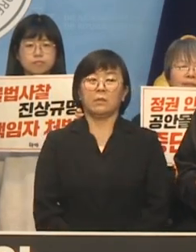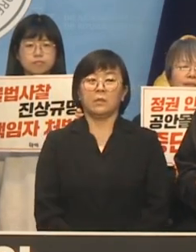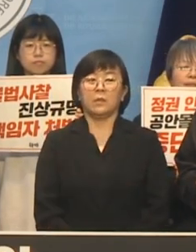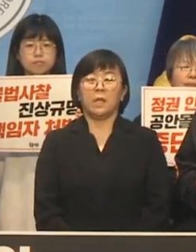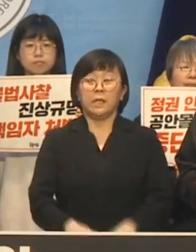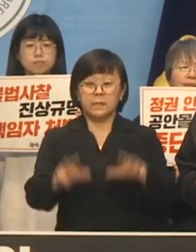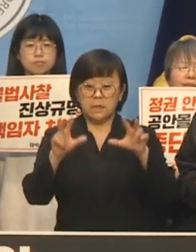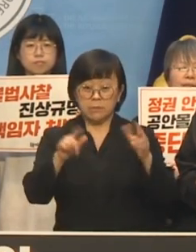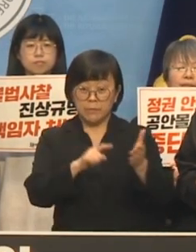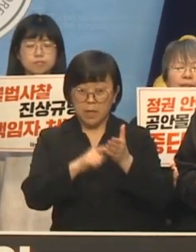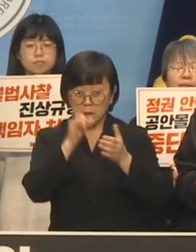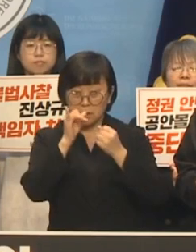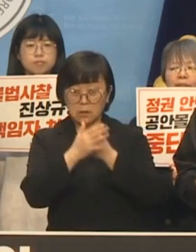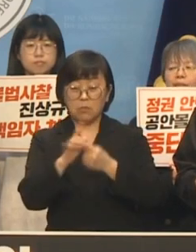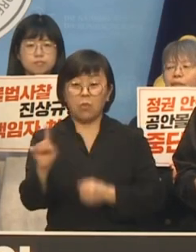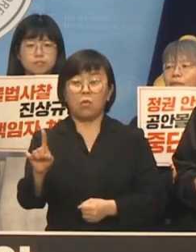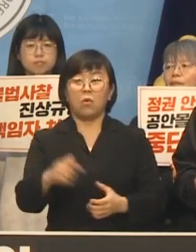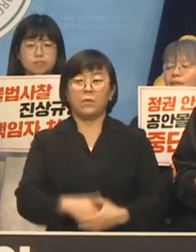지금 드러난